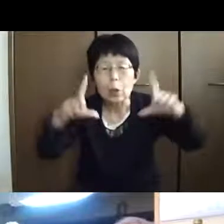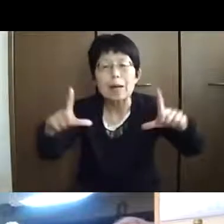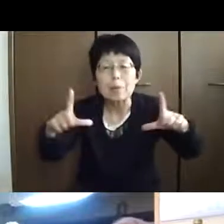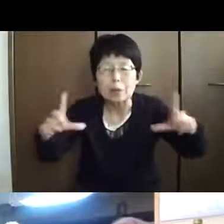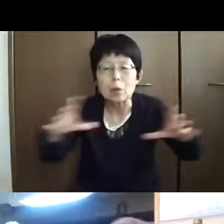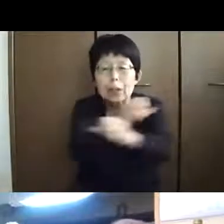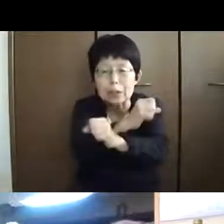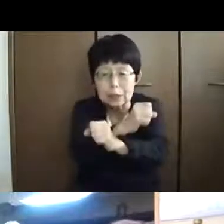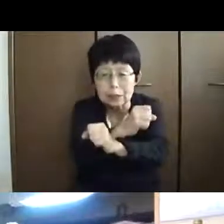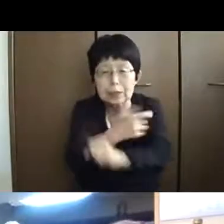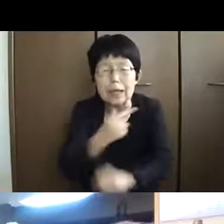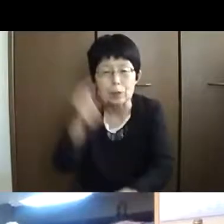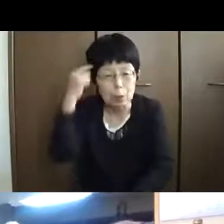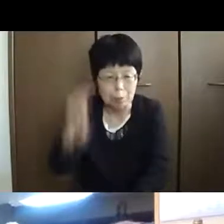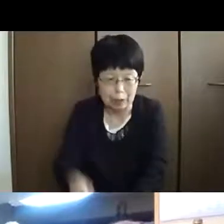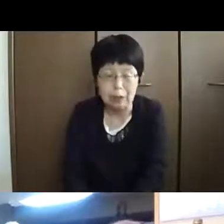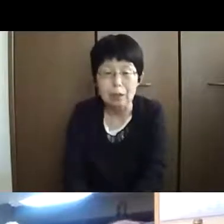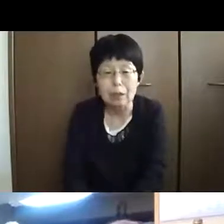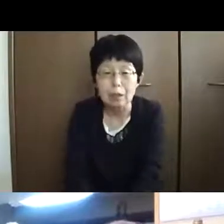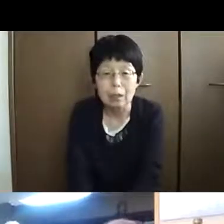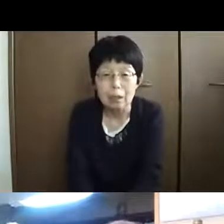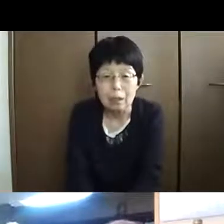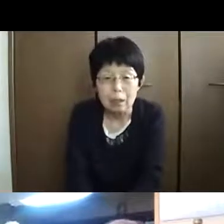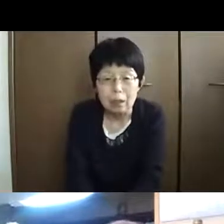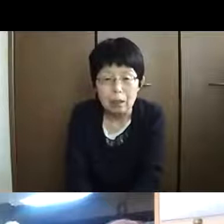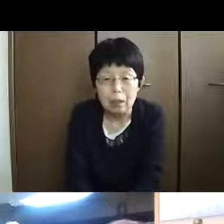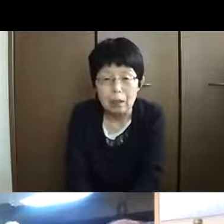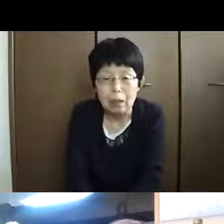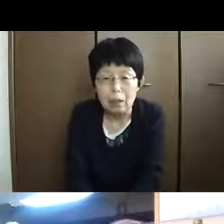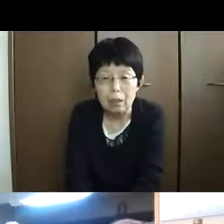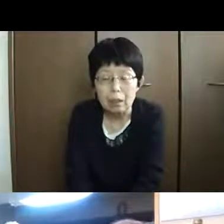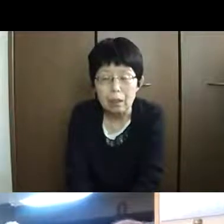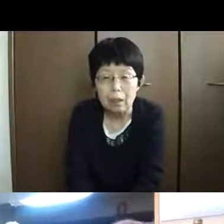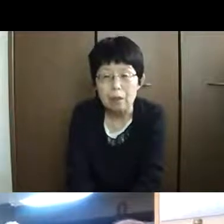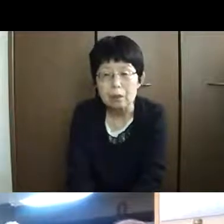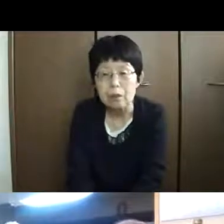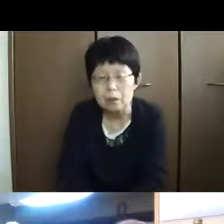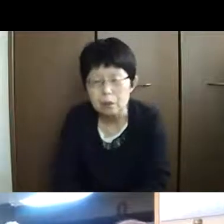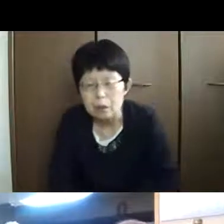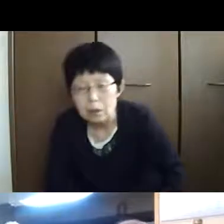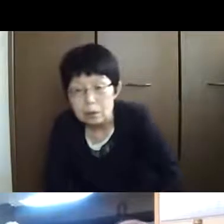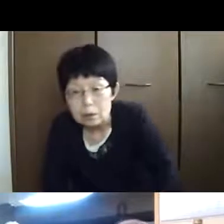消せた？ ちょっと今 そ